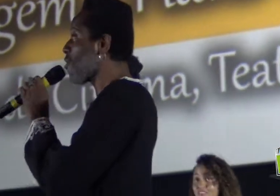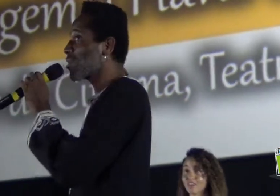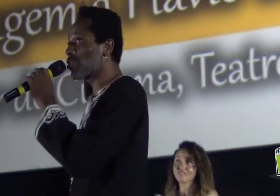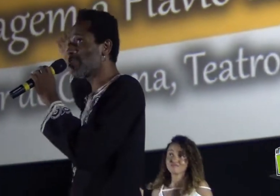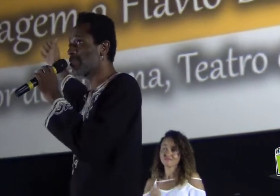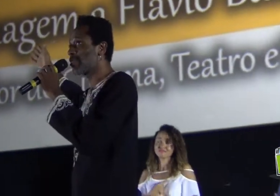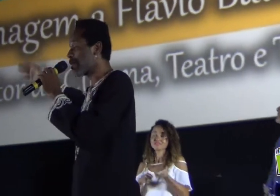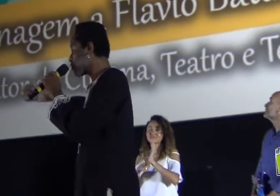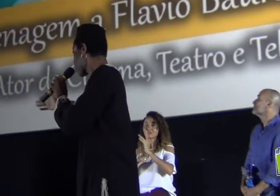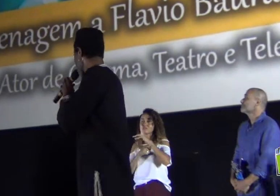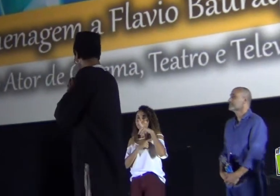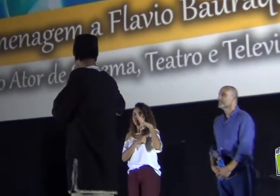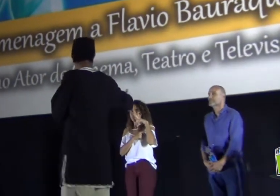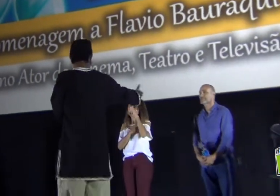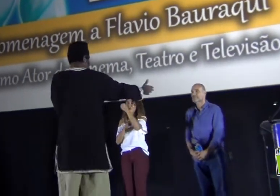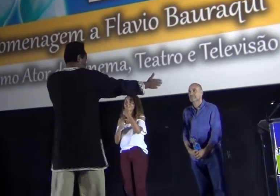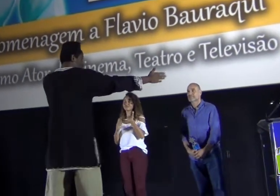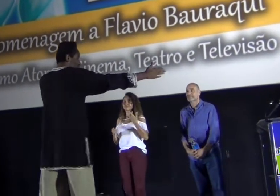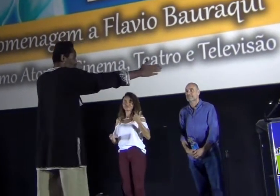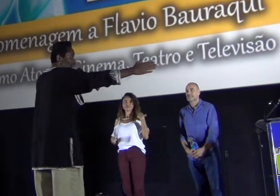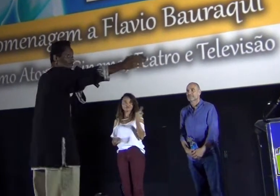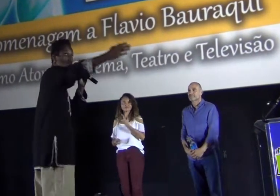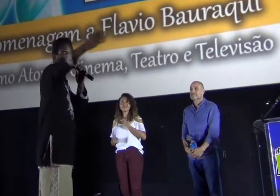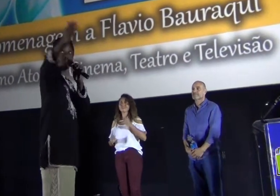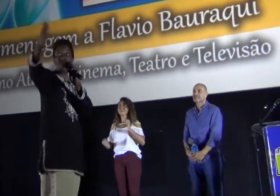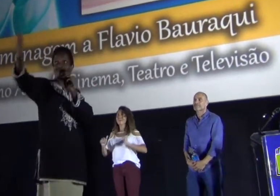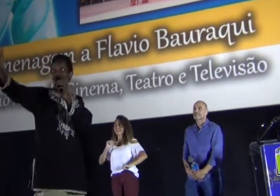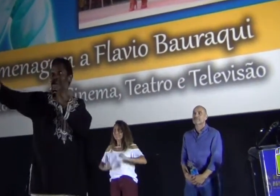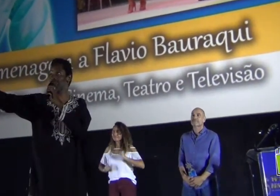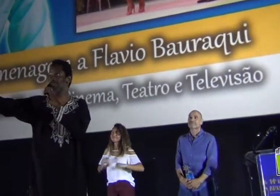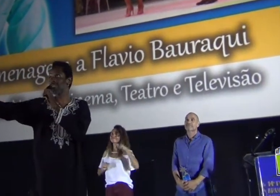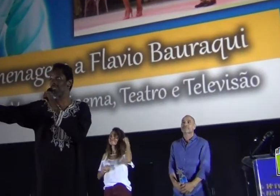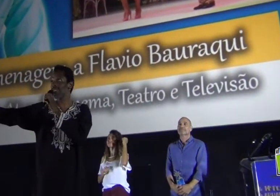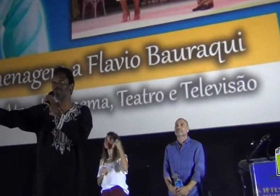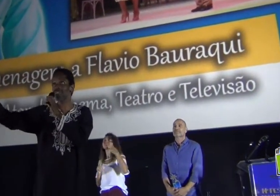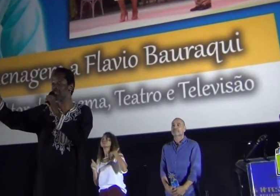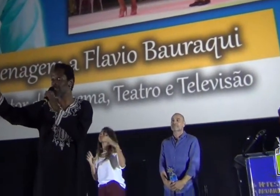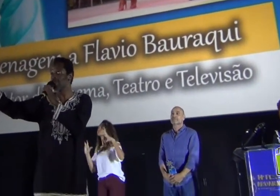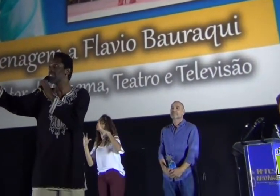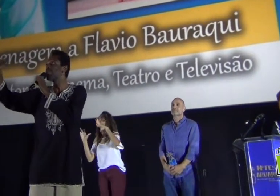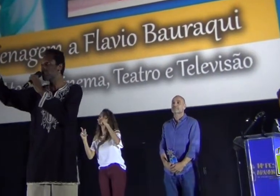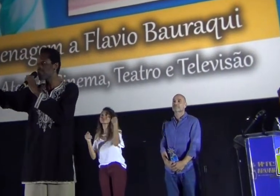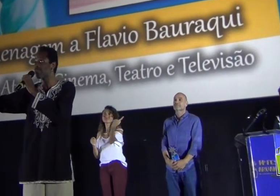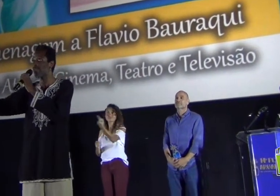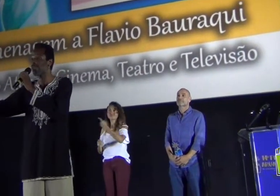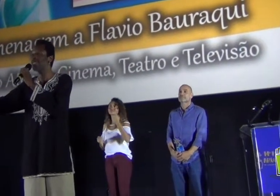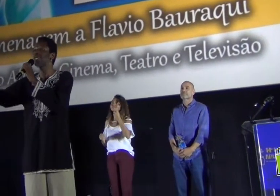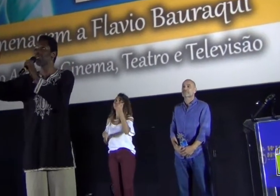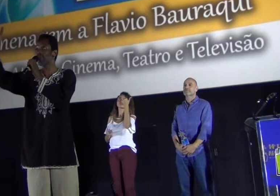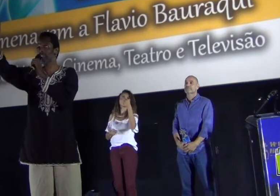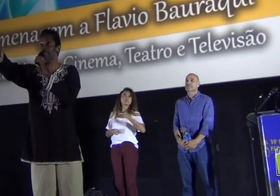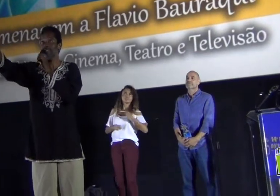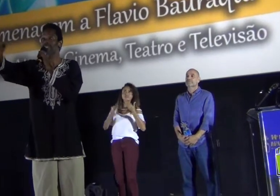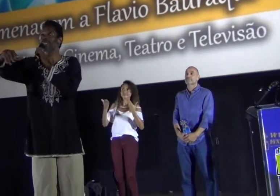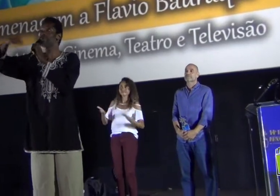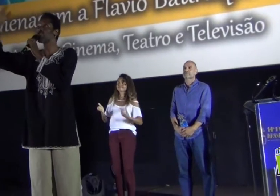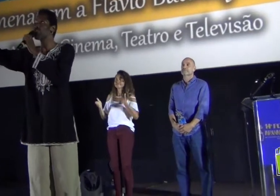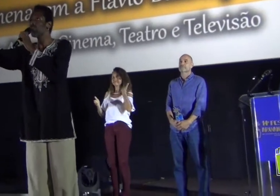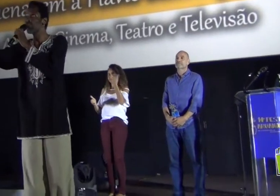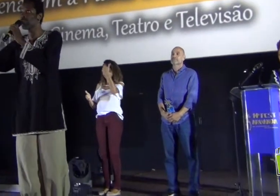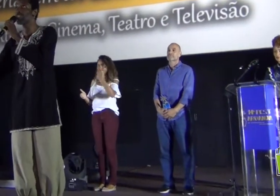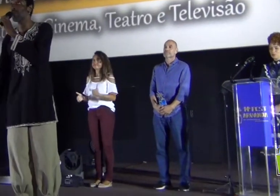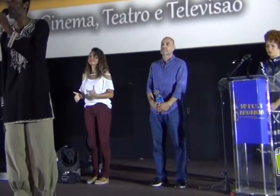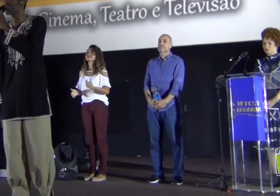tão forte, aos nossos artistas, a todos nós que estamos aqui, aos que não estão também, que nós